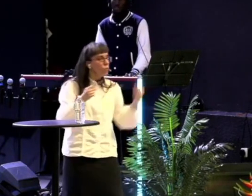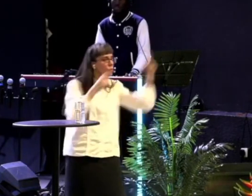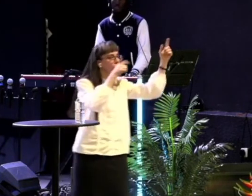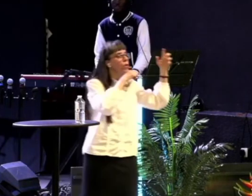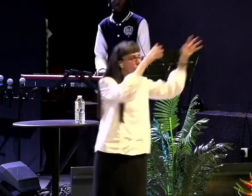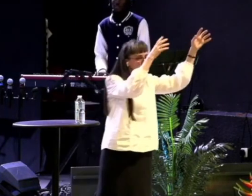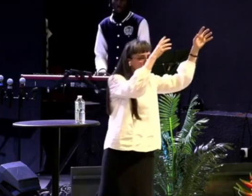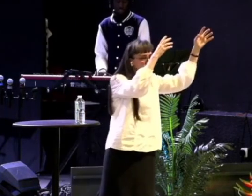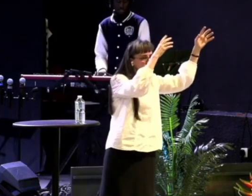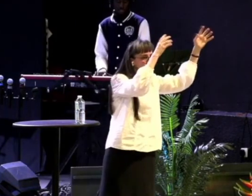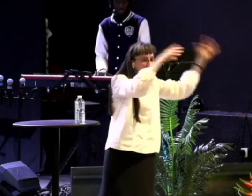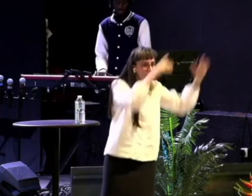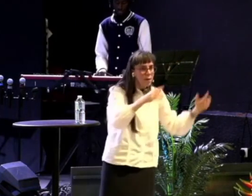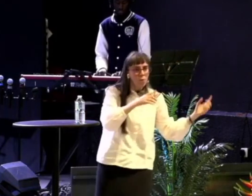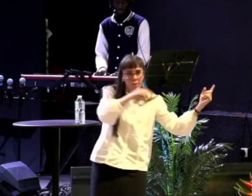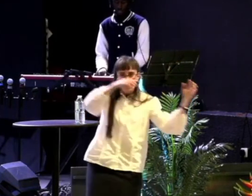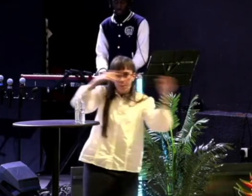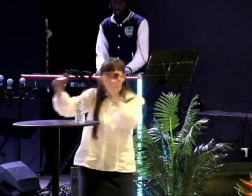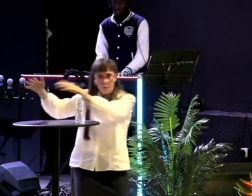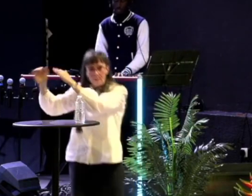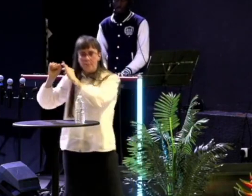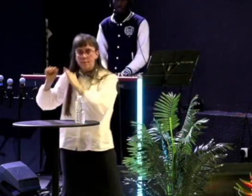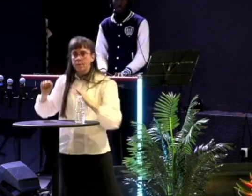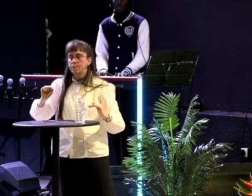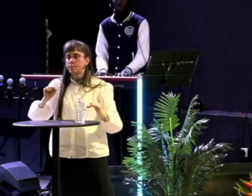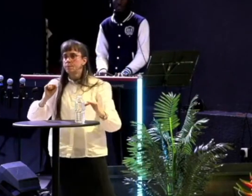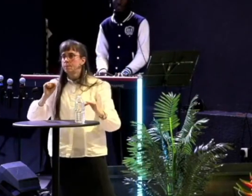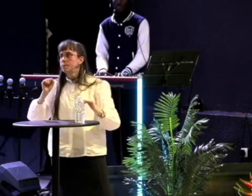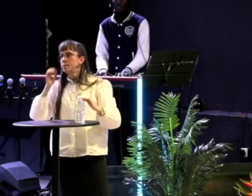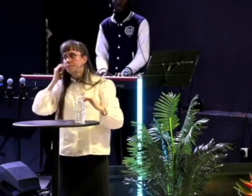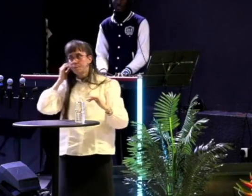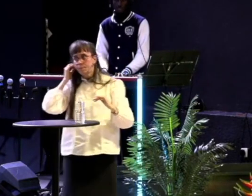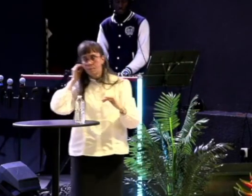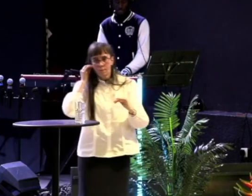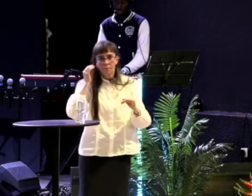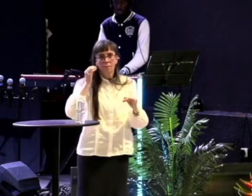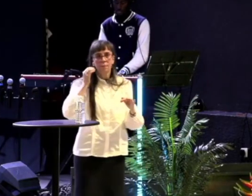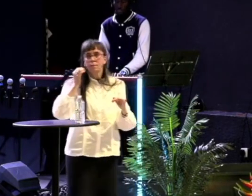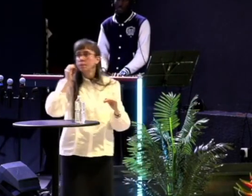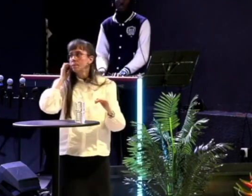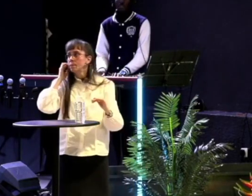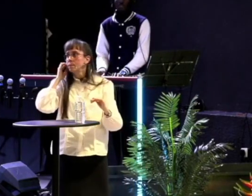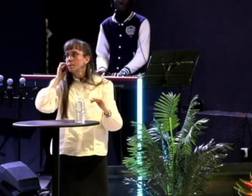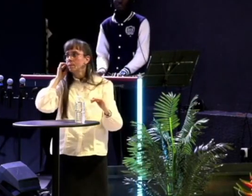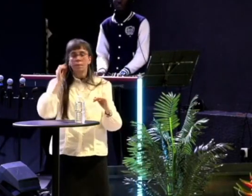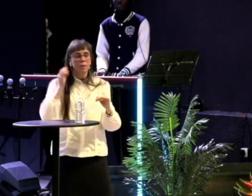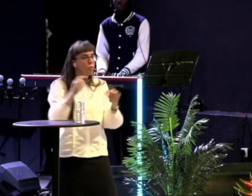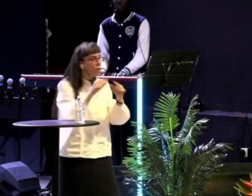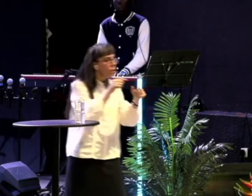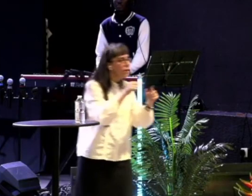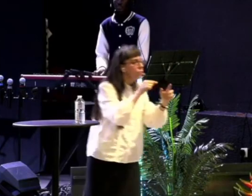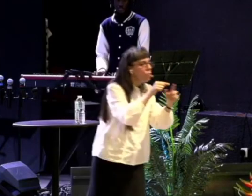Par Because you are the one who actually are starting up all this process. C'est-à-dire que tu es l'élément qui va déclencher tout ce